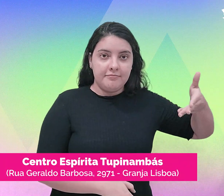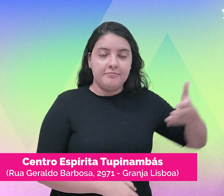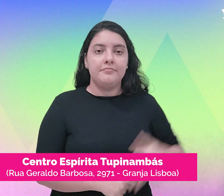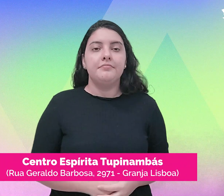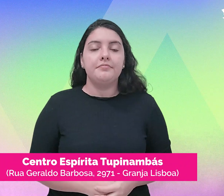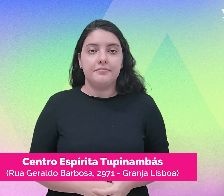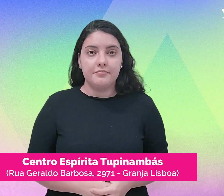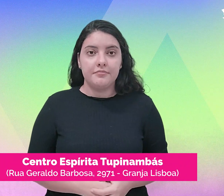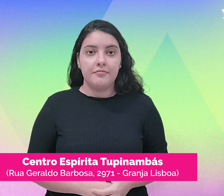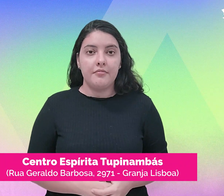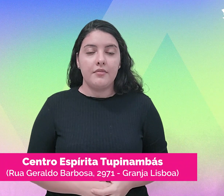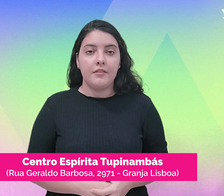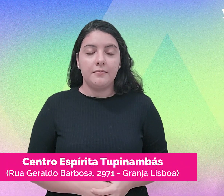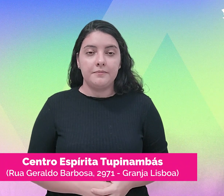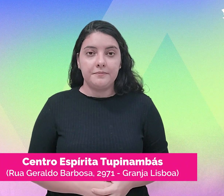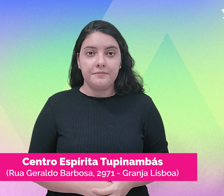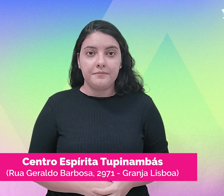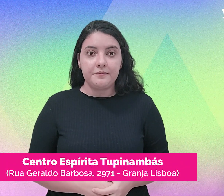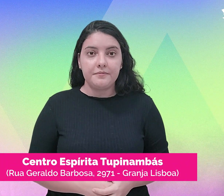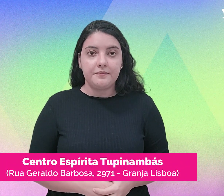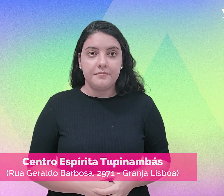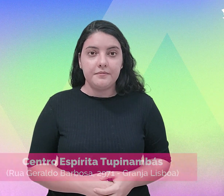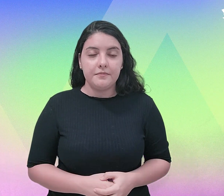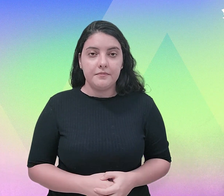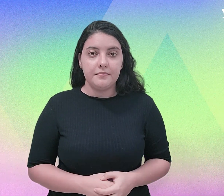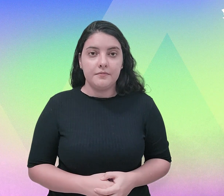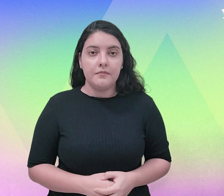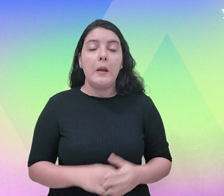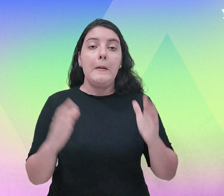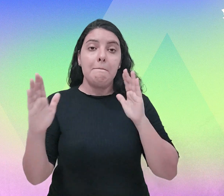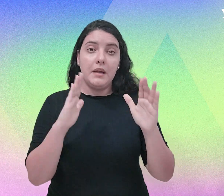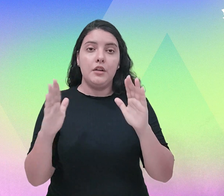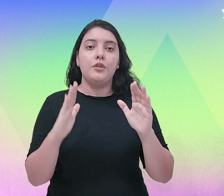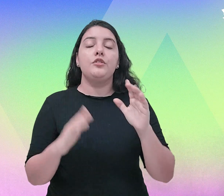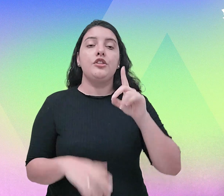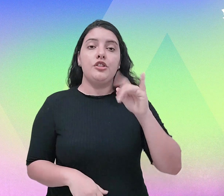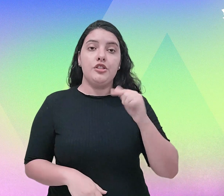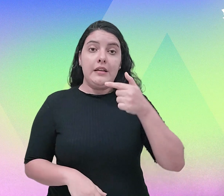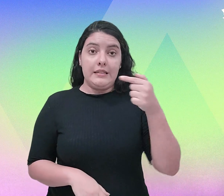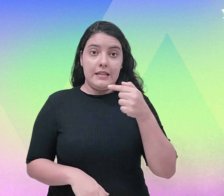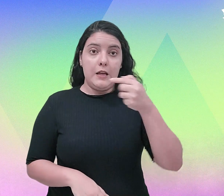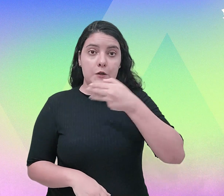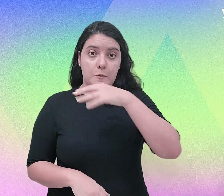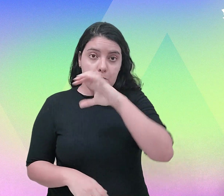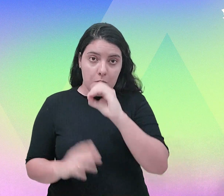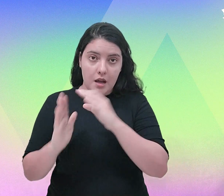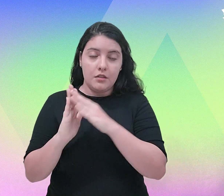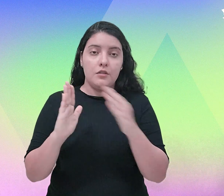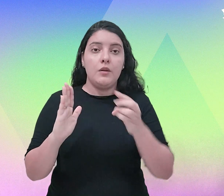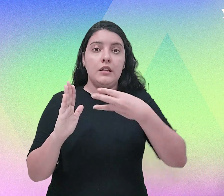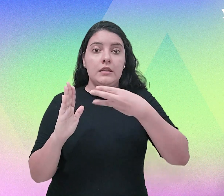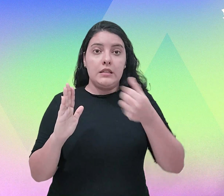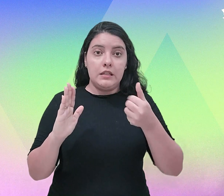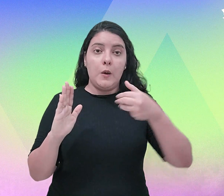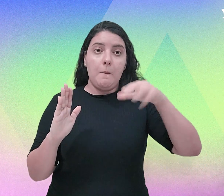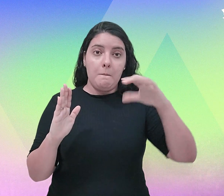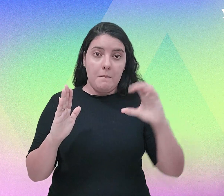Tupinambás 2971 na granja Lisboa período 7 de março de 2022 a 31 de março de